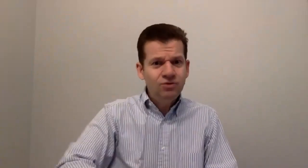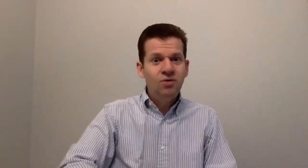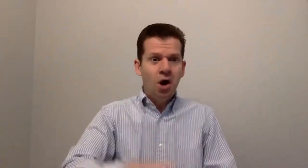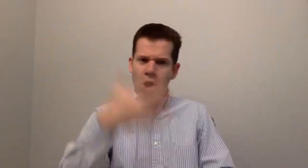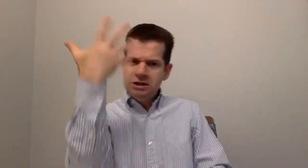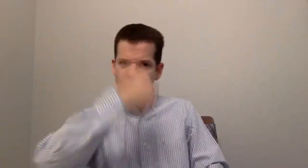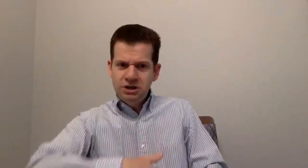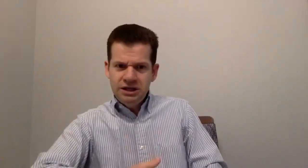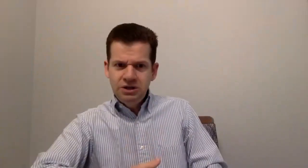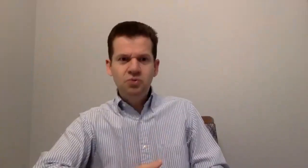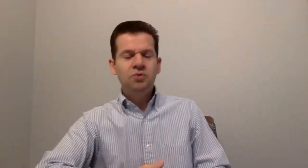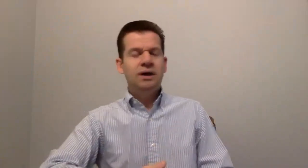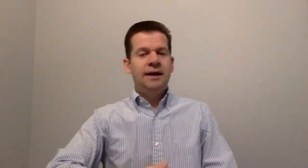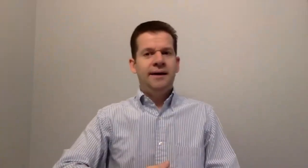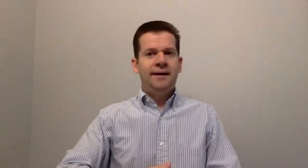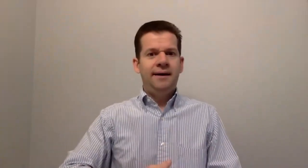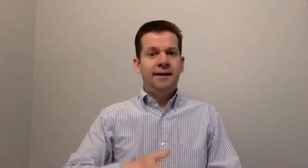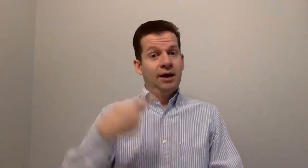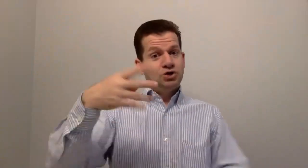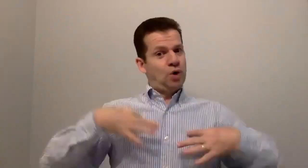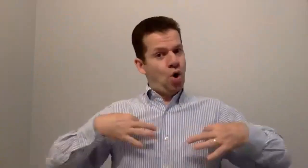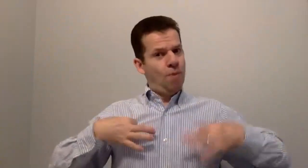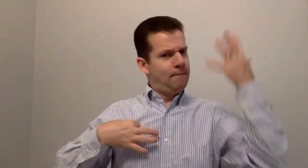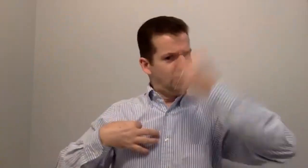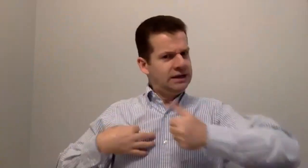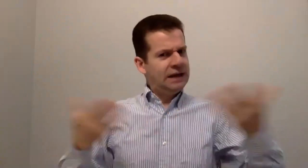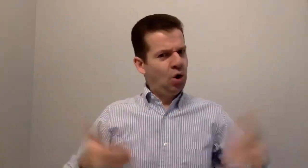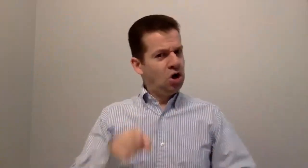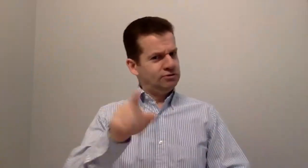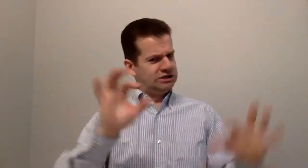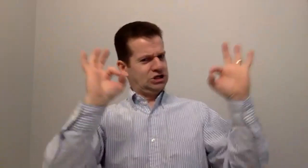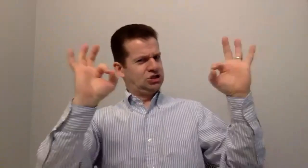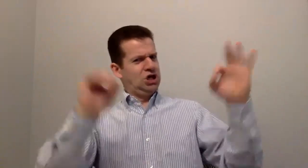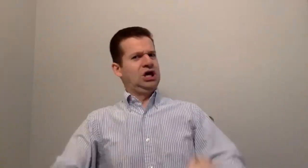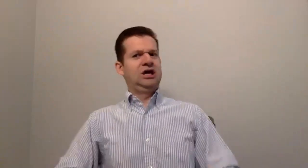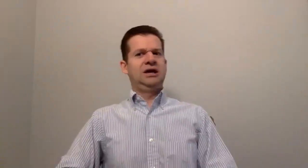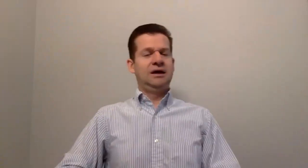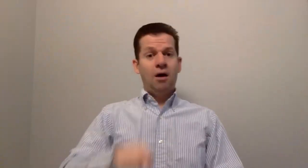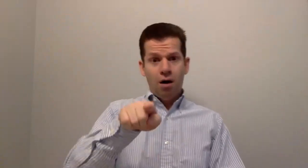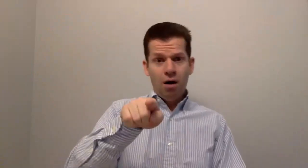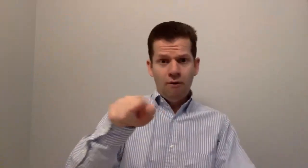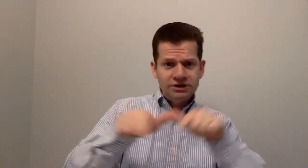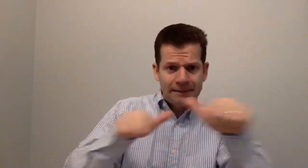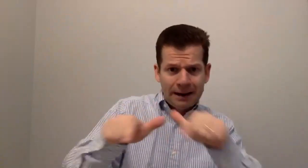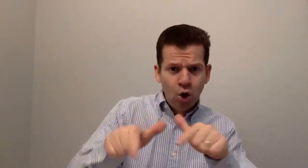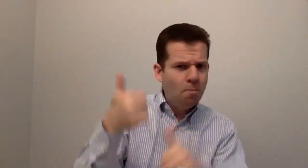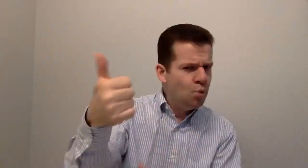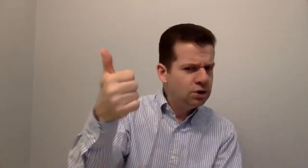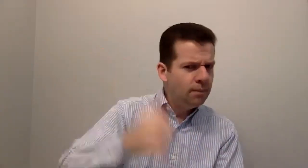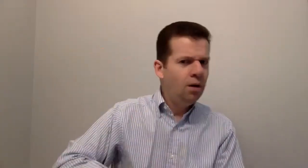certo, ó, tá bonito, sua roupa bonita hoje, você tá chique, ó, você trabalhou, muito